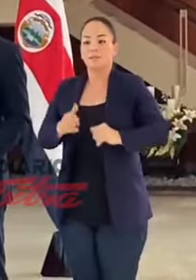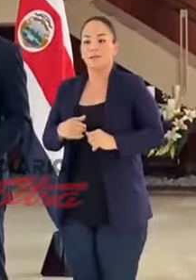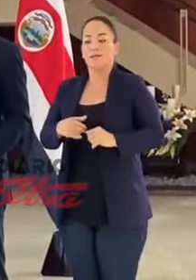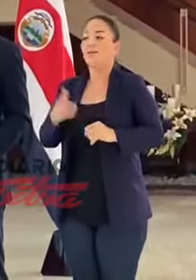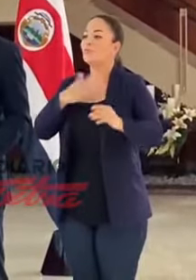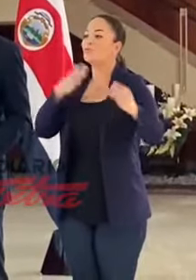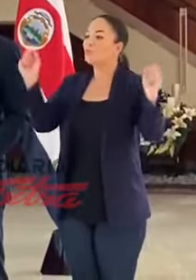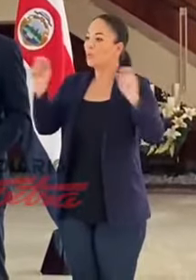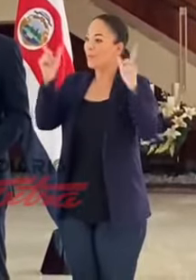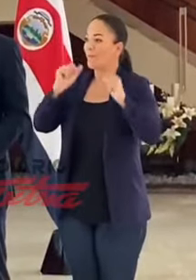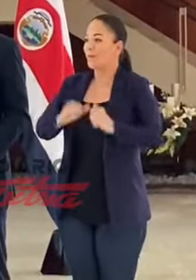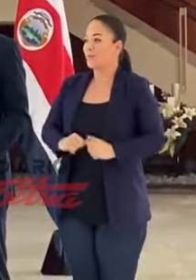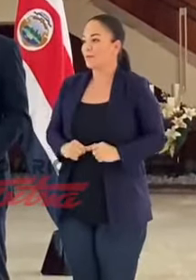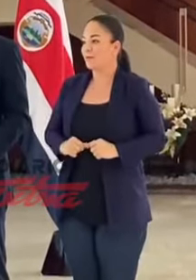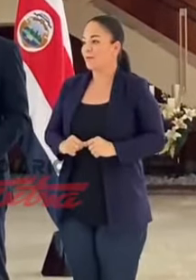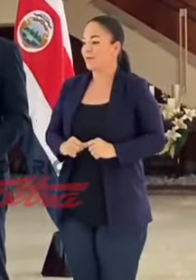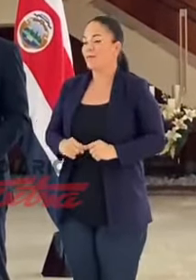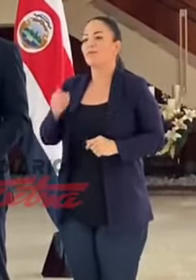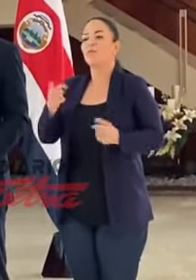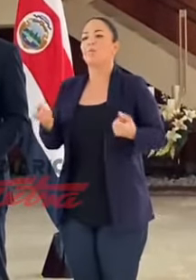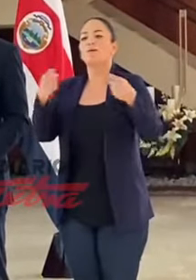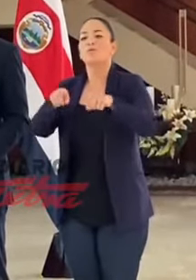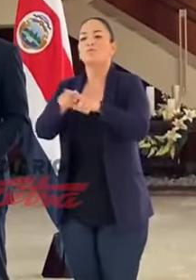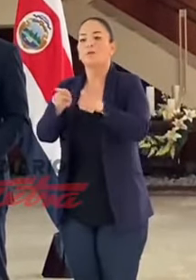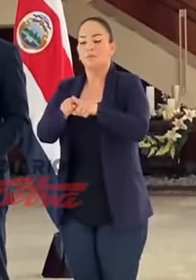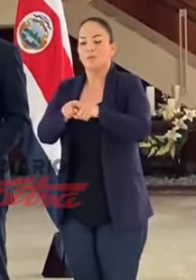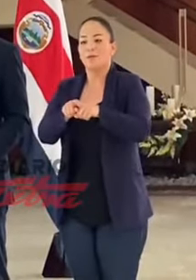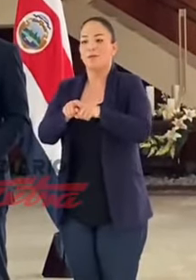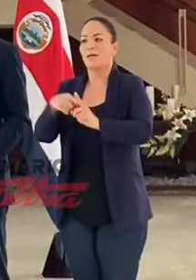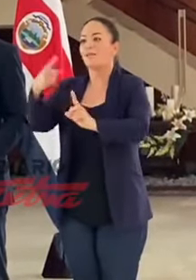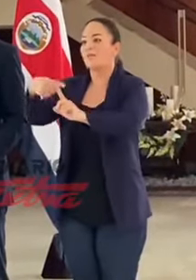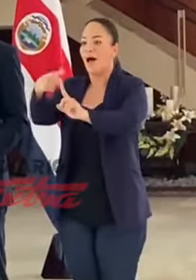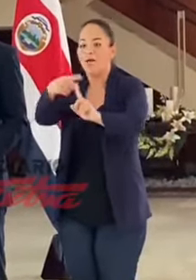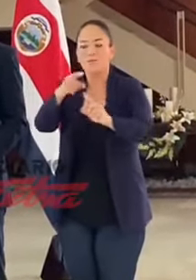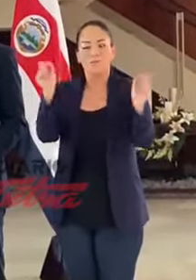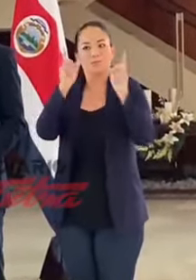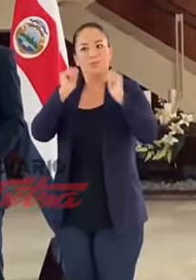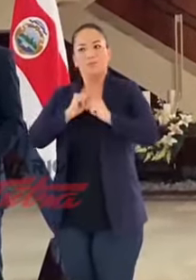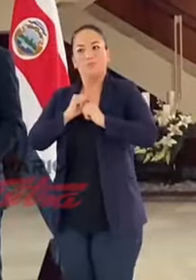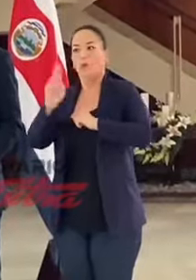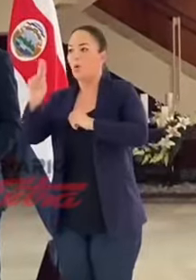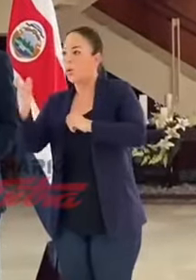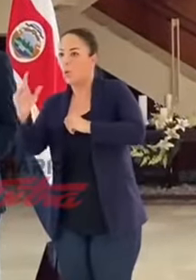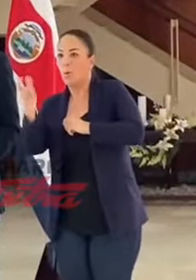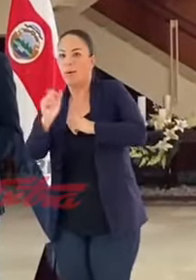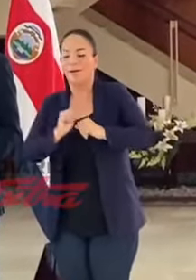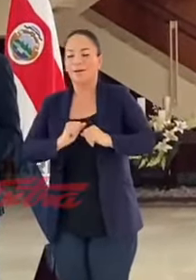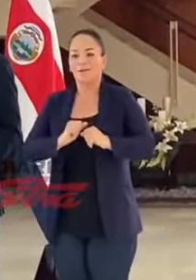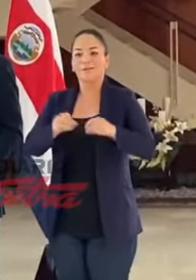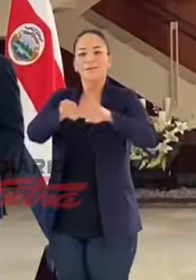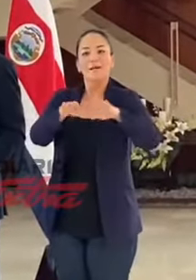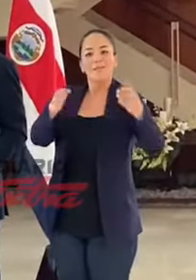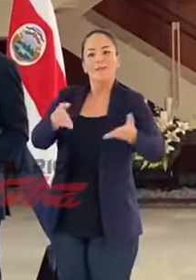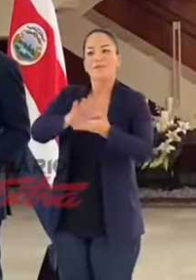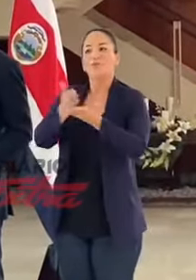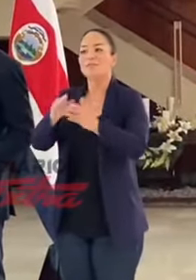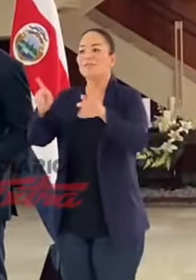mi sorpresa, ocurrió en taxis, ocurrió en Ubers, en la mesa de la cocina